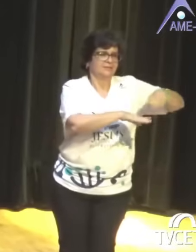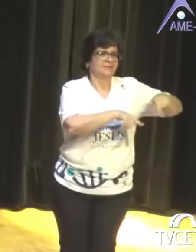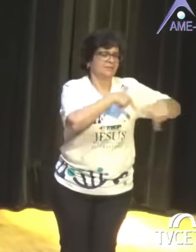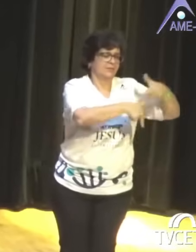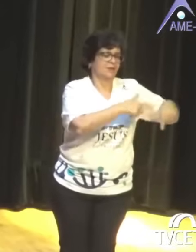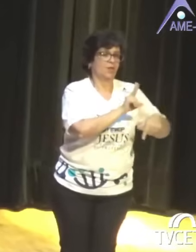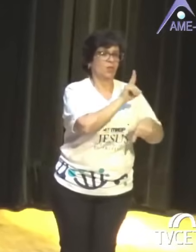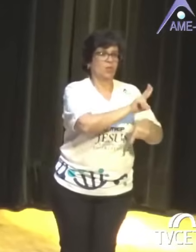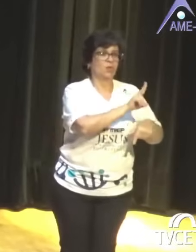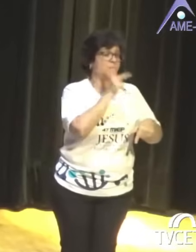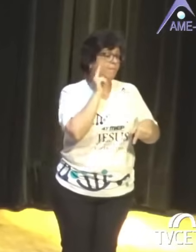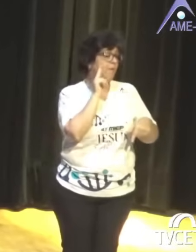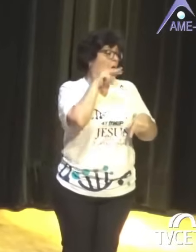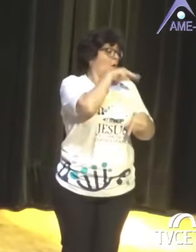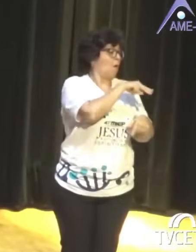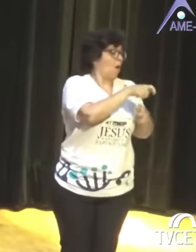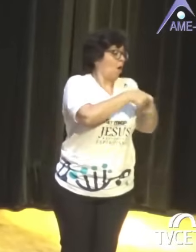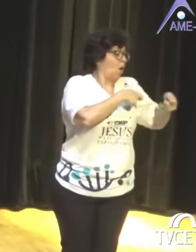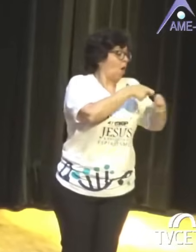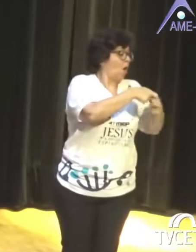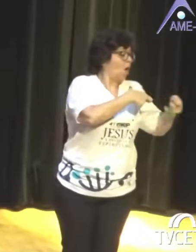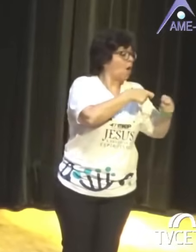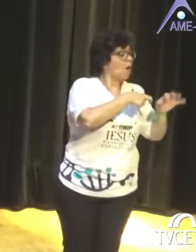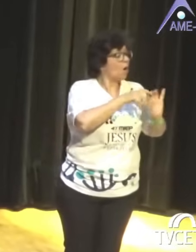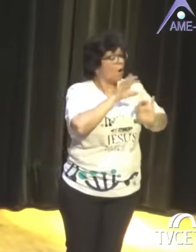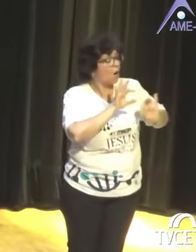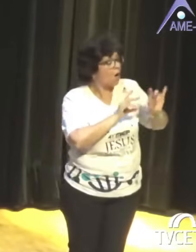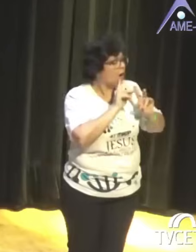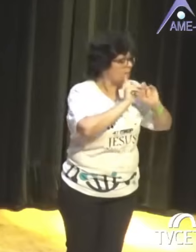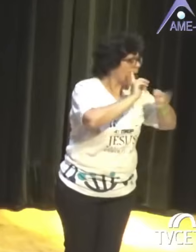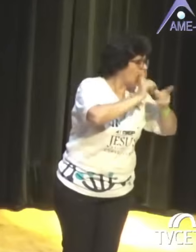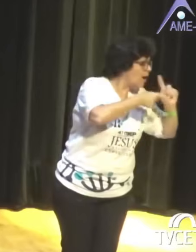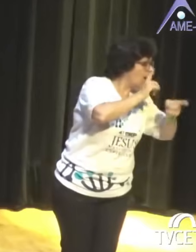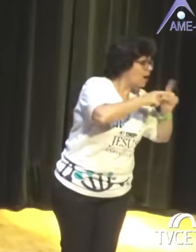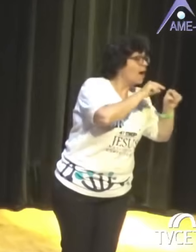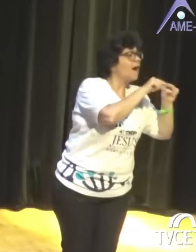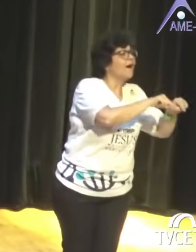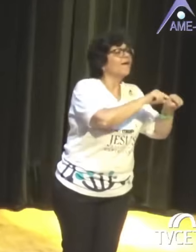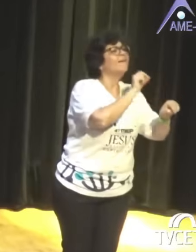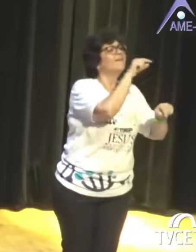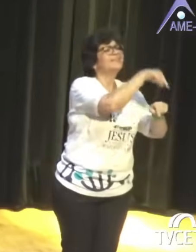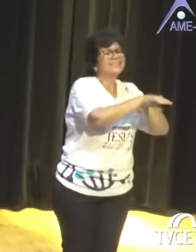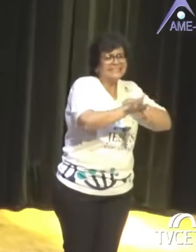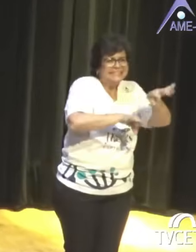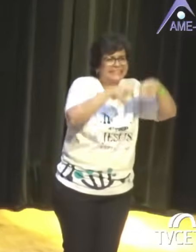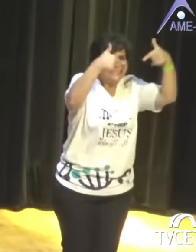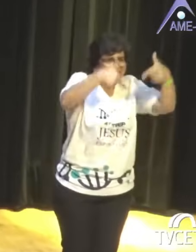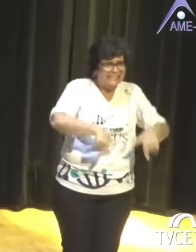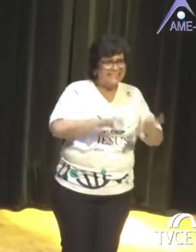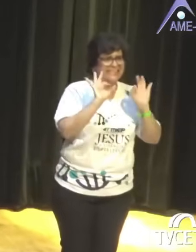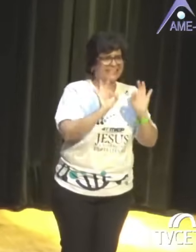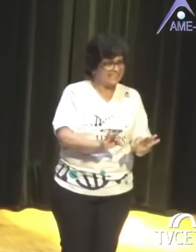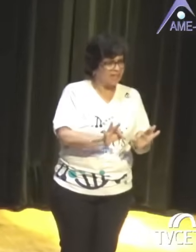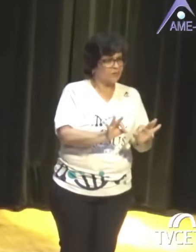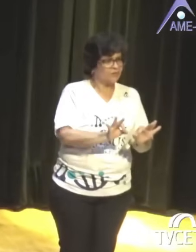se alguém coordenando dirigindo dando ordem quem aqui acha que vai